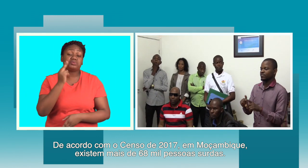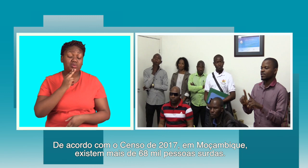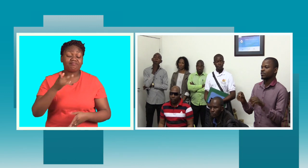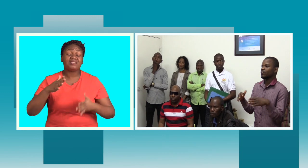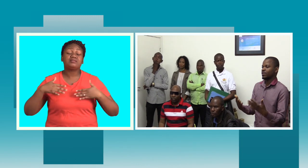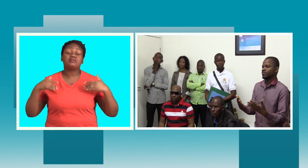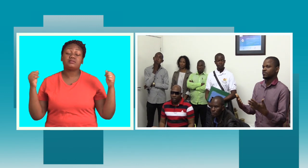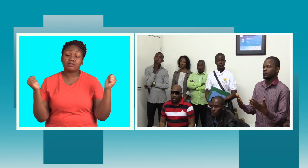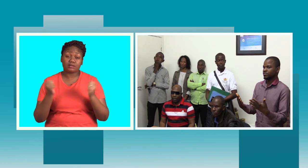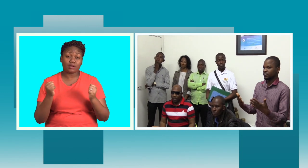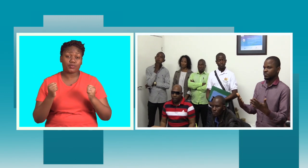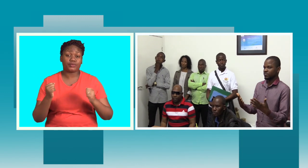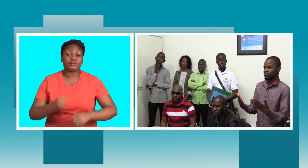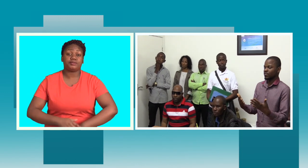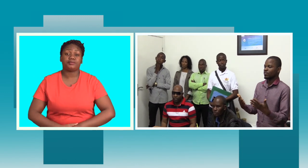surdas. censo de em Moçambique existem mais de 60 mil pessoas no geral.